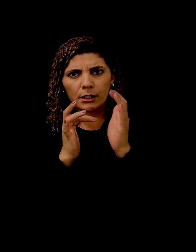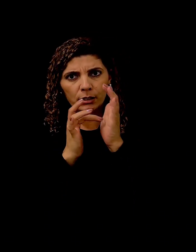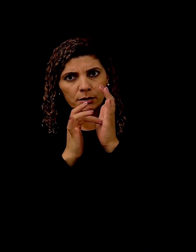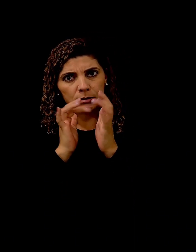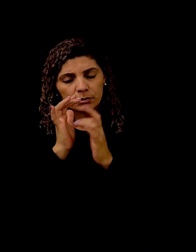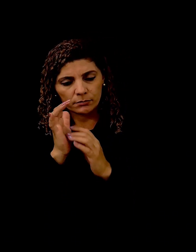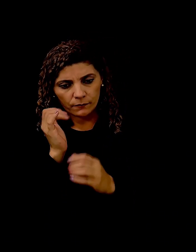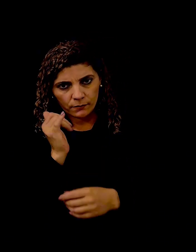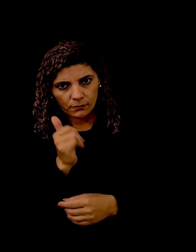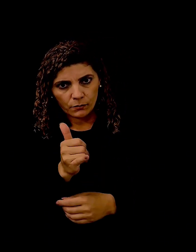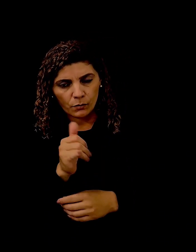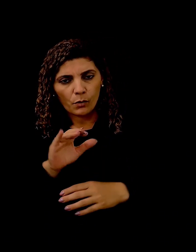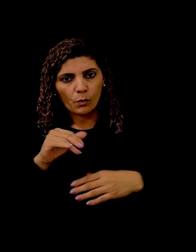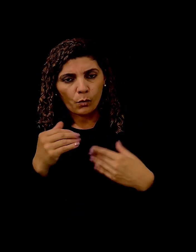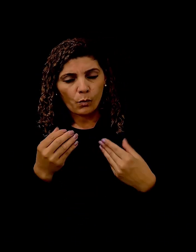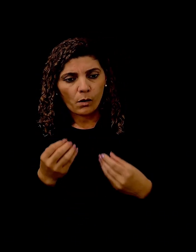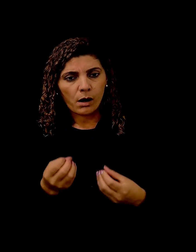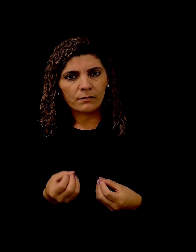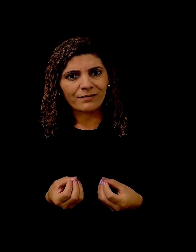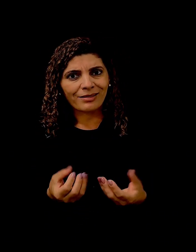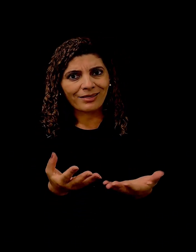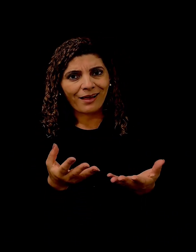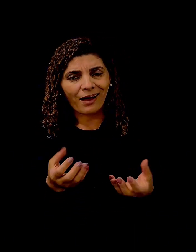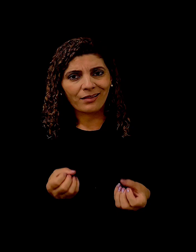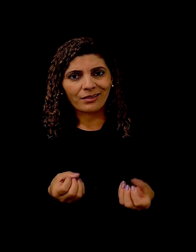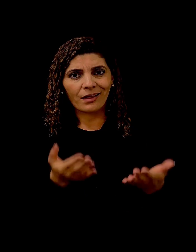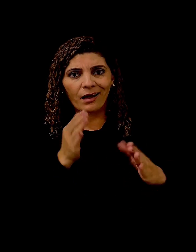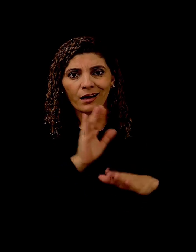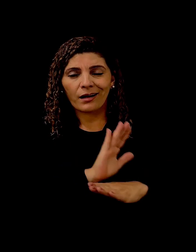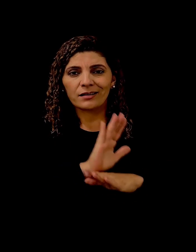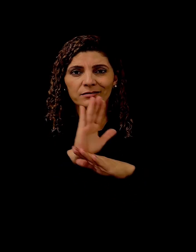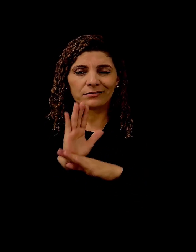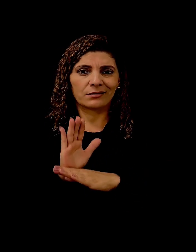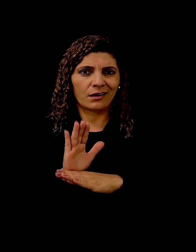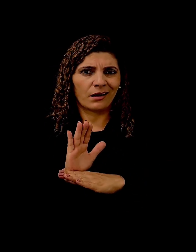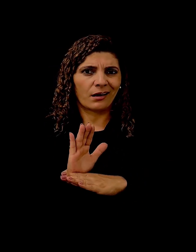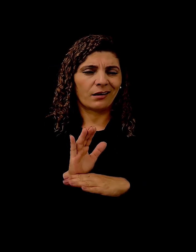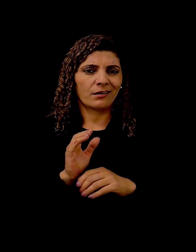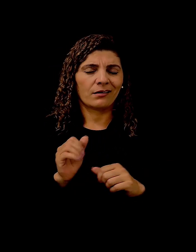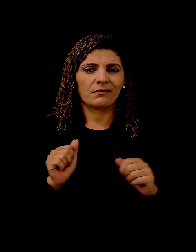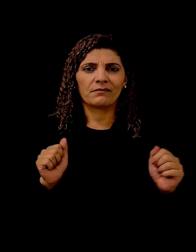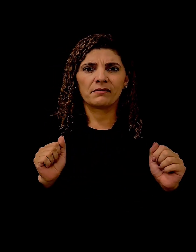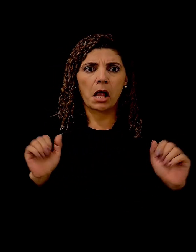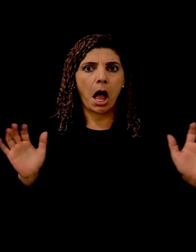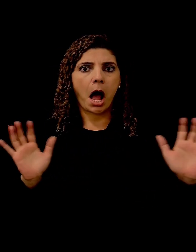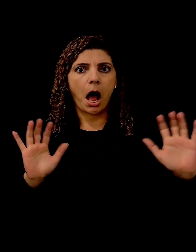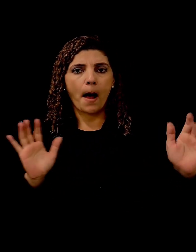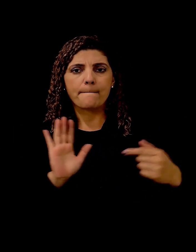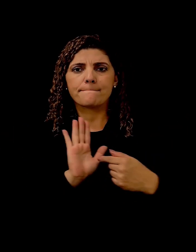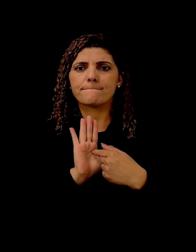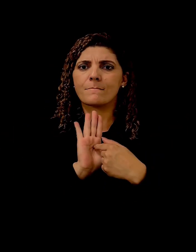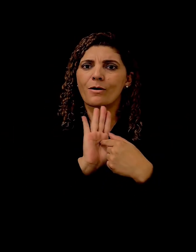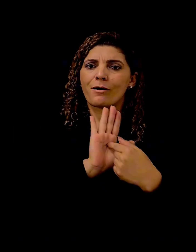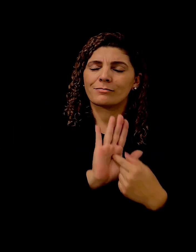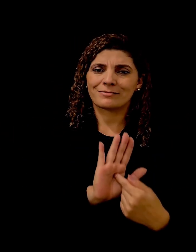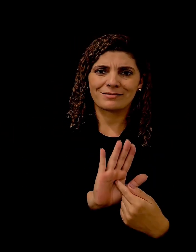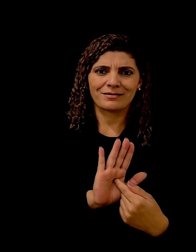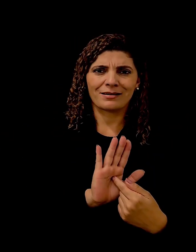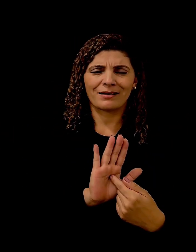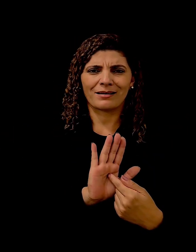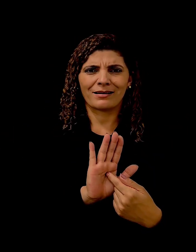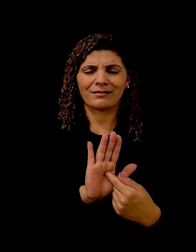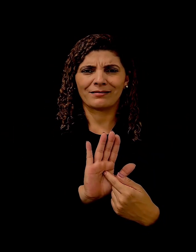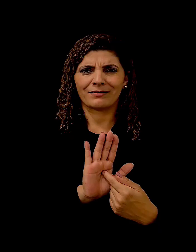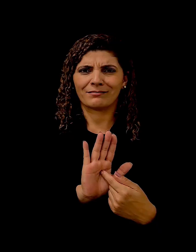deres esmola, não faças tocar trombeta diante de ti, como fazem os